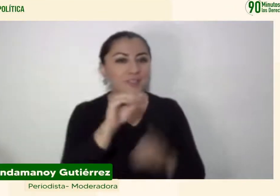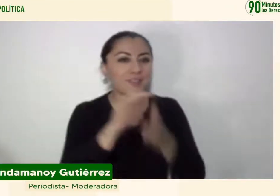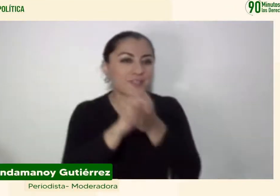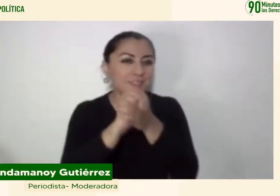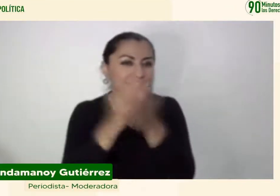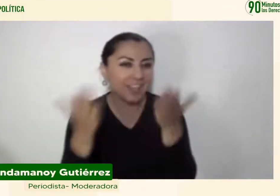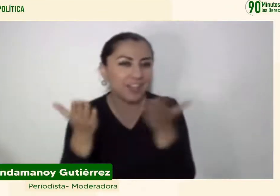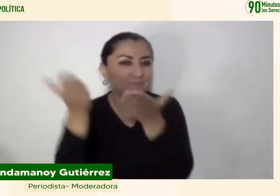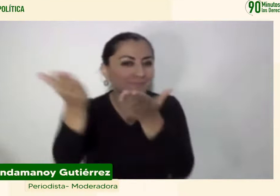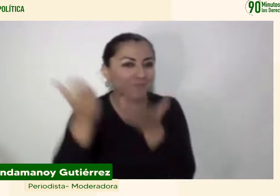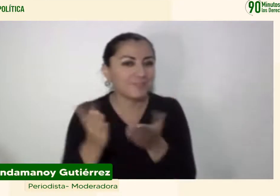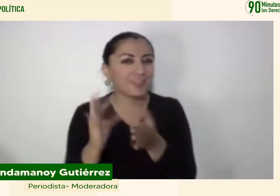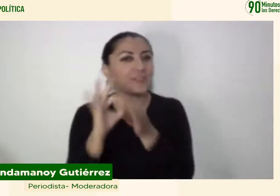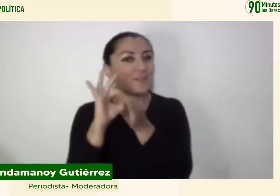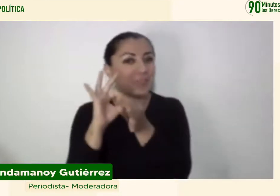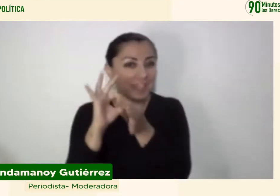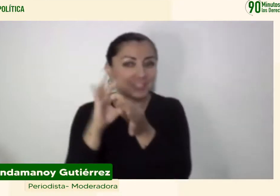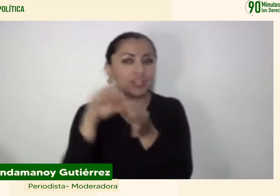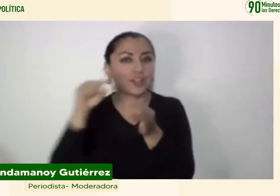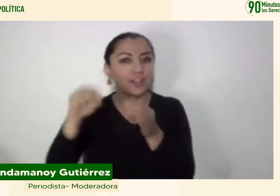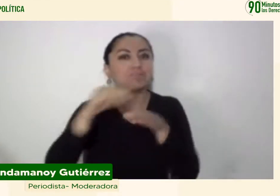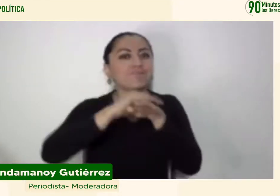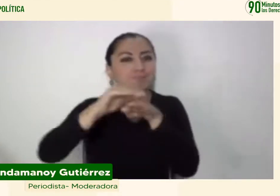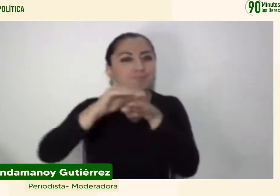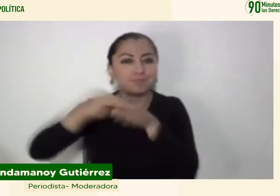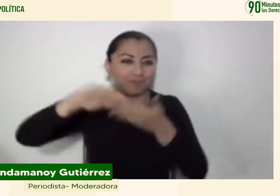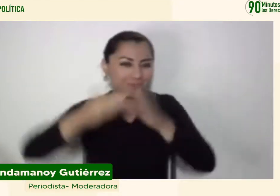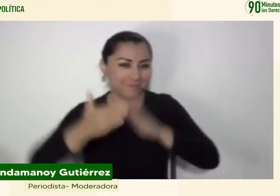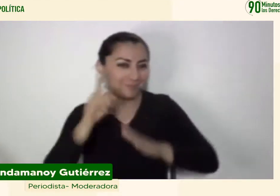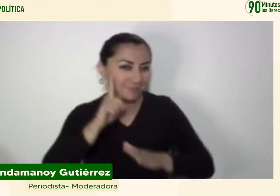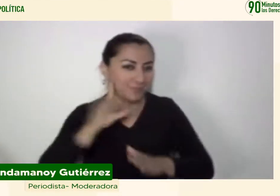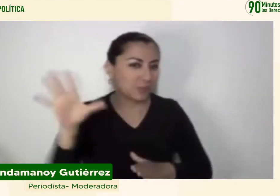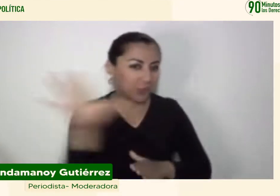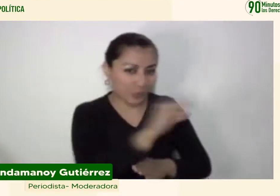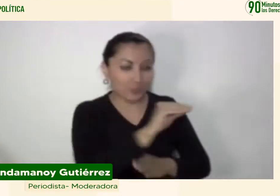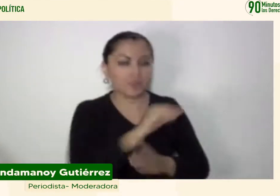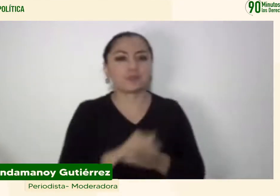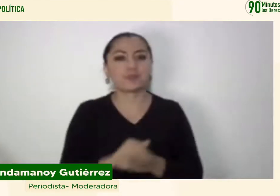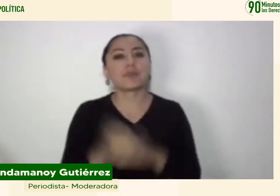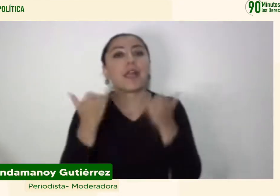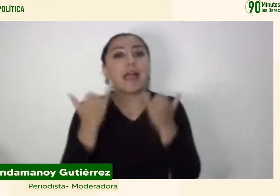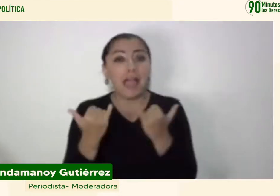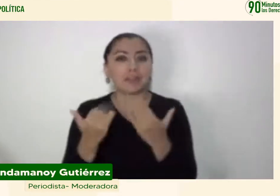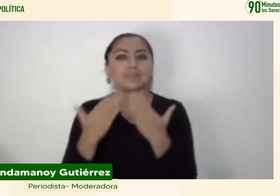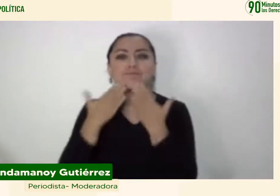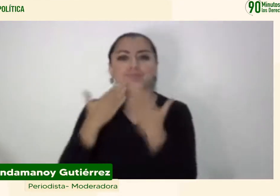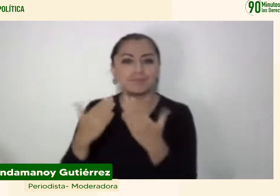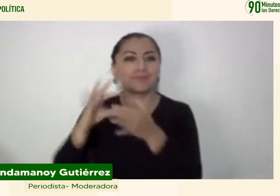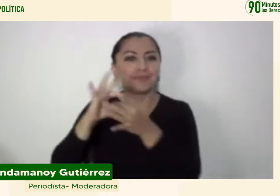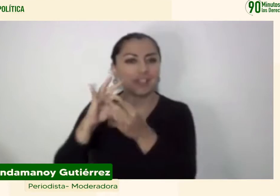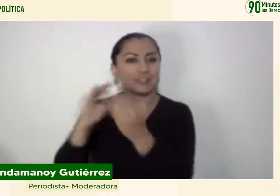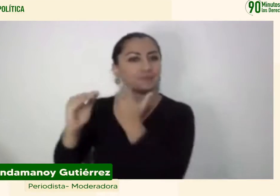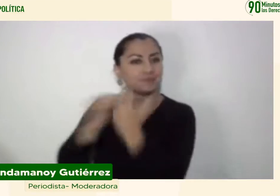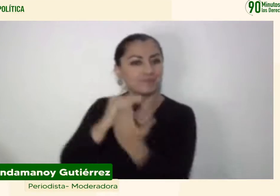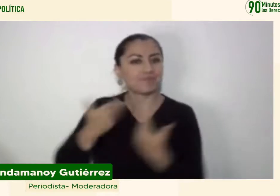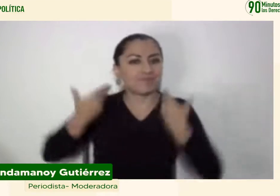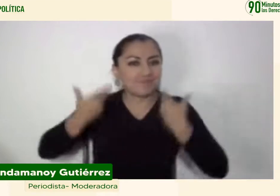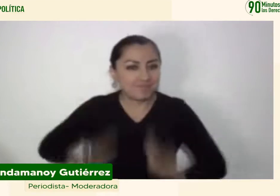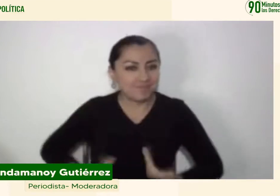hola un saludo para todos y bienvenidos a frenas col y a todas las personas sordas convocadas a